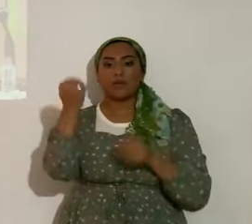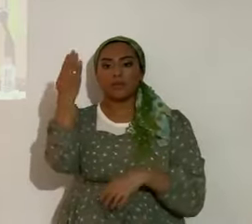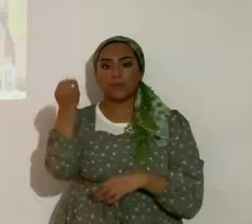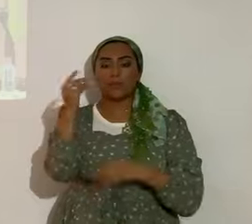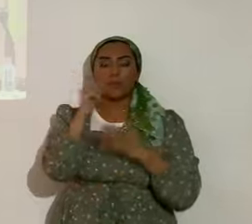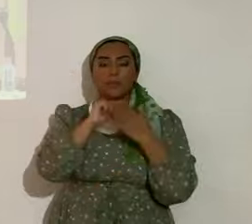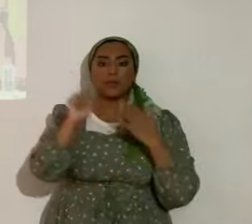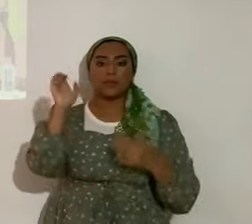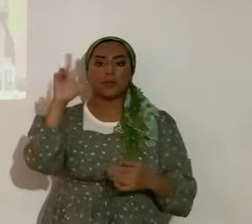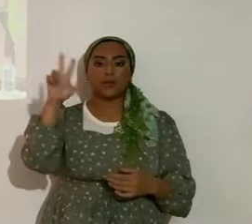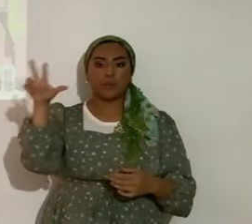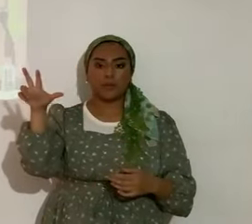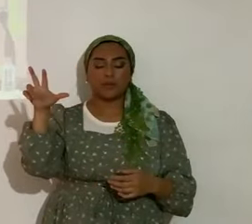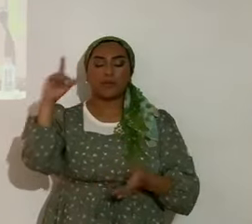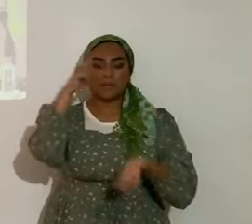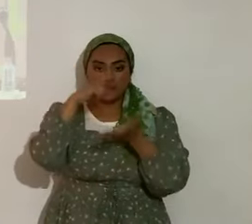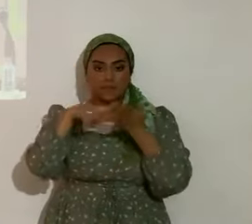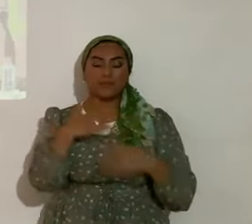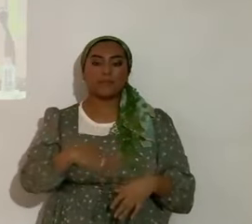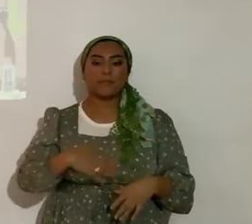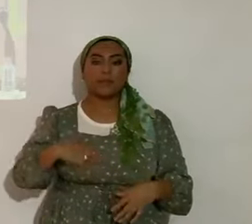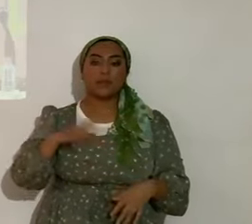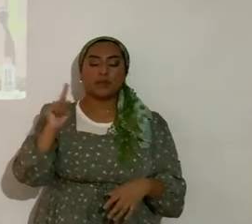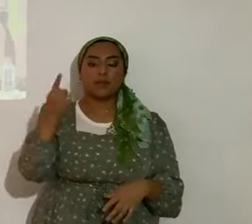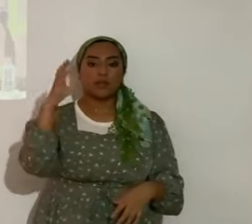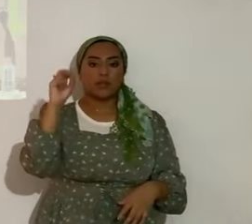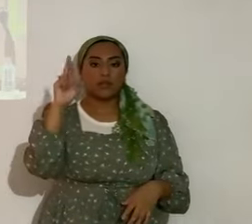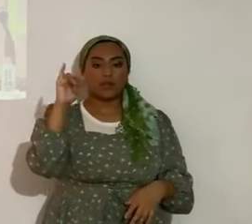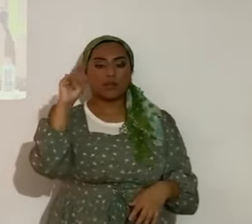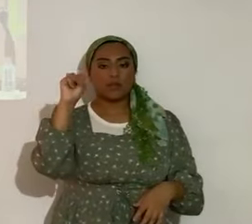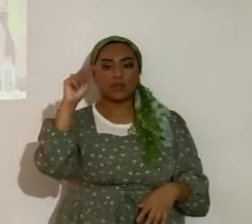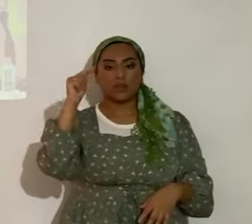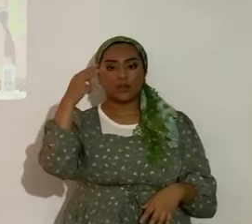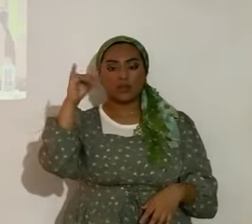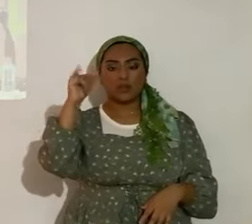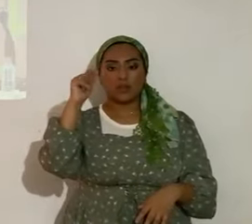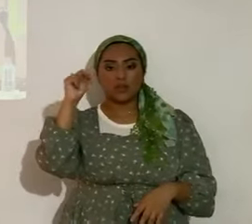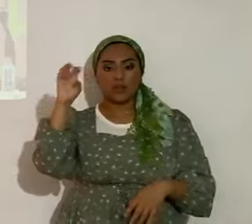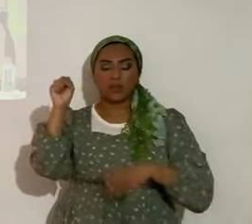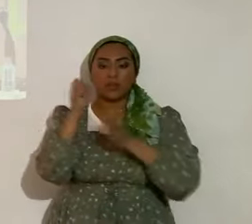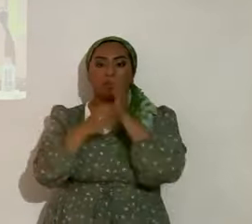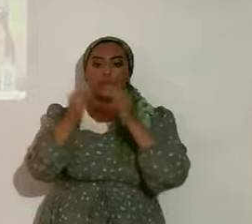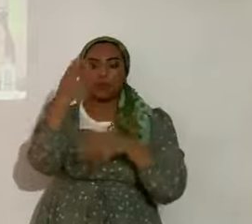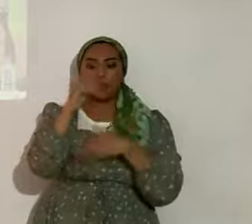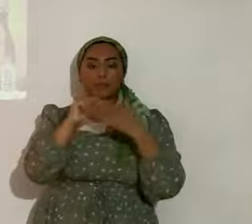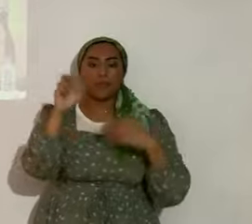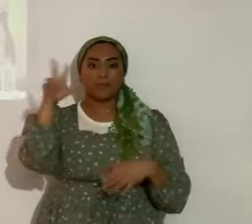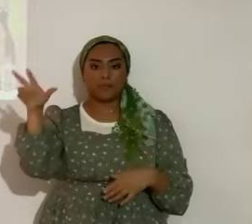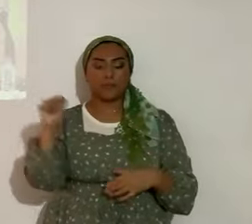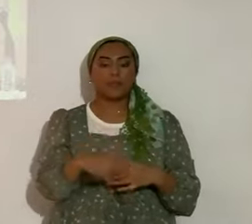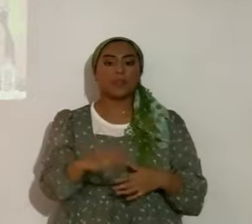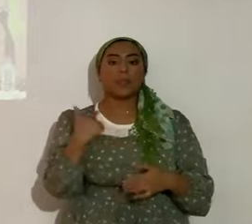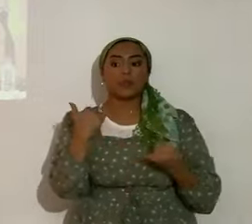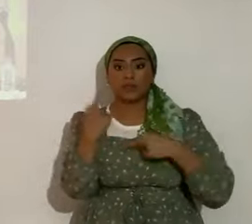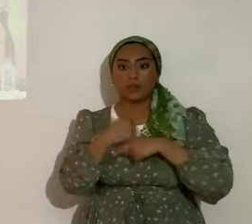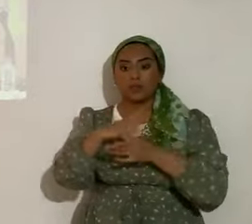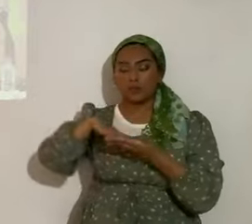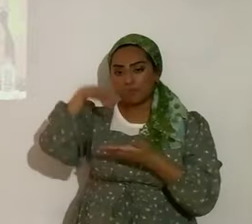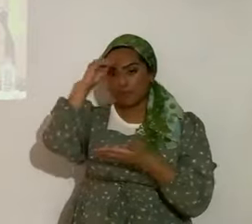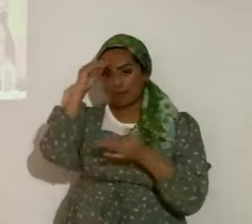verso 33. Busquen 1 Corintios 14, verso 33. Sí, se le va entendiendo el tema y ahorita vamos a entrar a cosas más